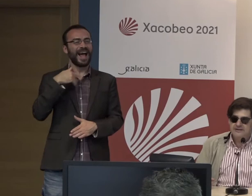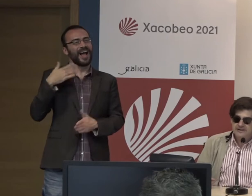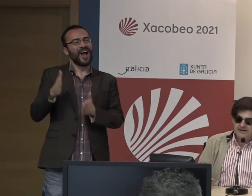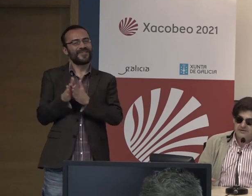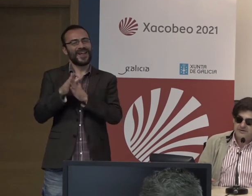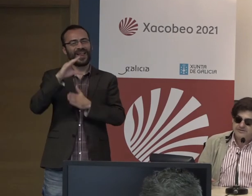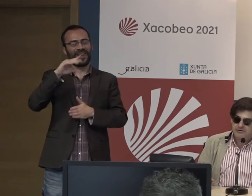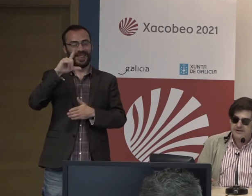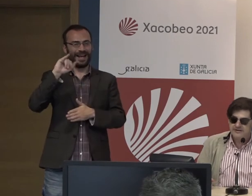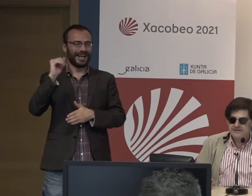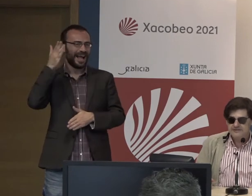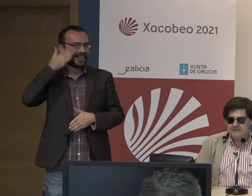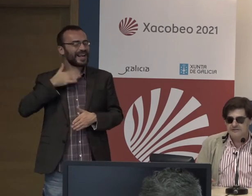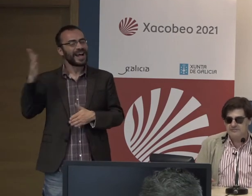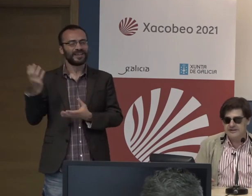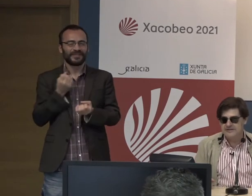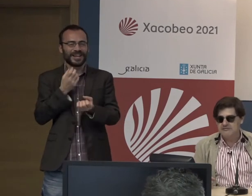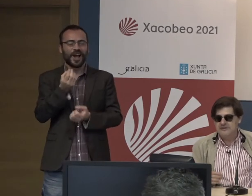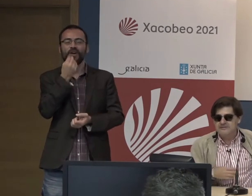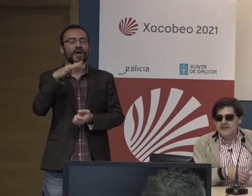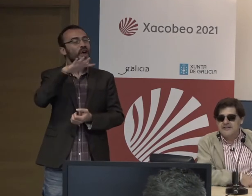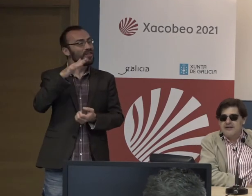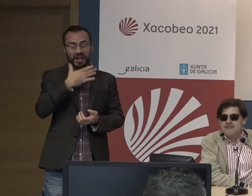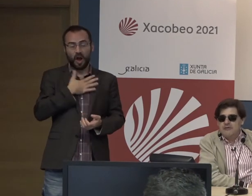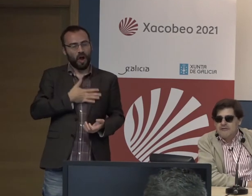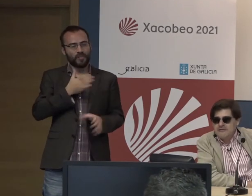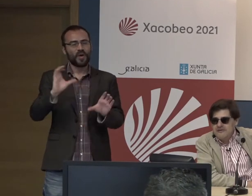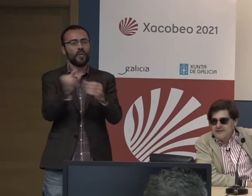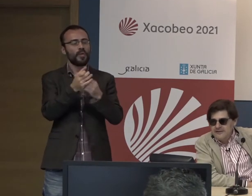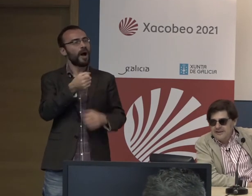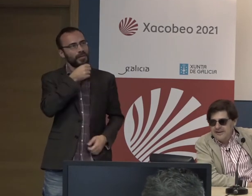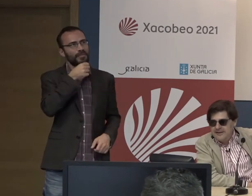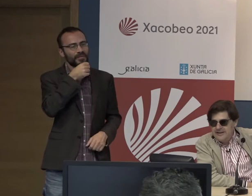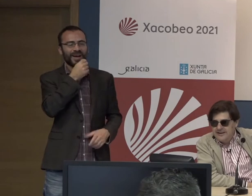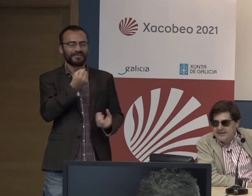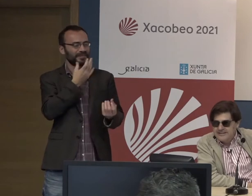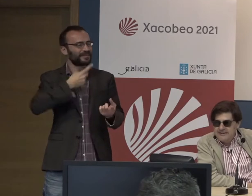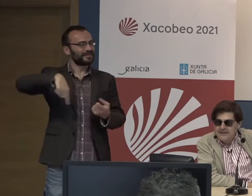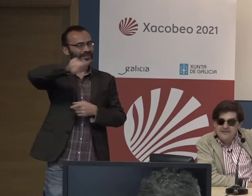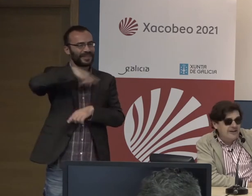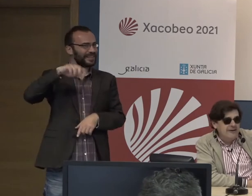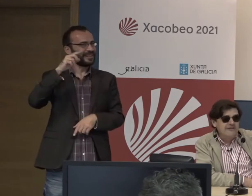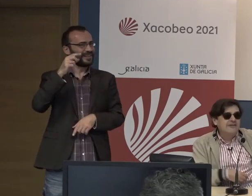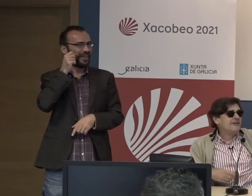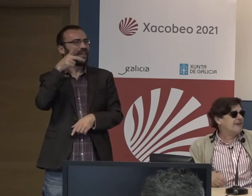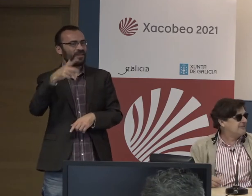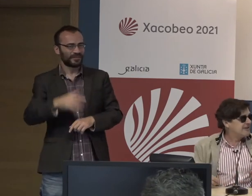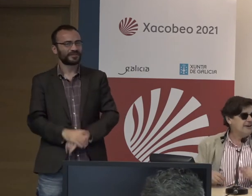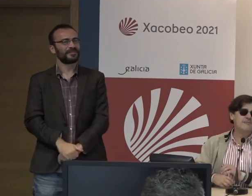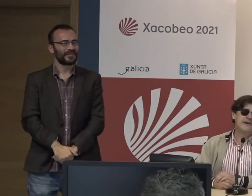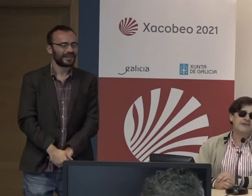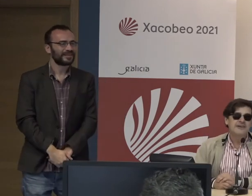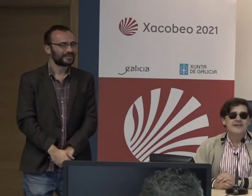Celia, dónde vamos a comer. Con lo cual, pues ya se lo cuento. Entonces tiene que andar grabando uno por uno Y ahí está, ahí sí que ha venido,